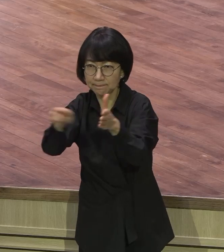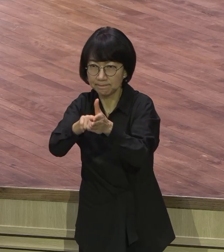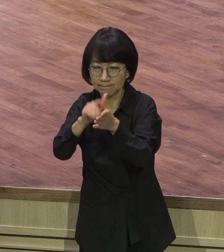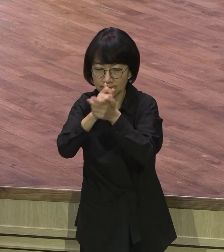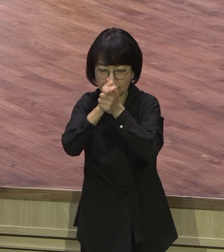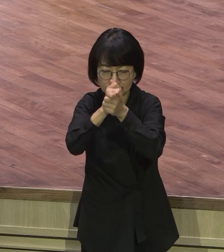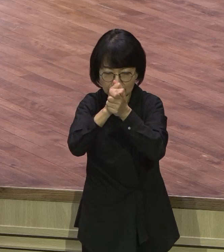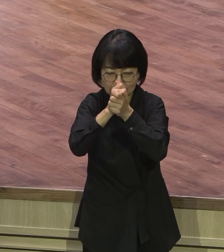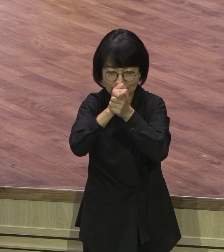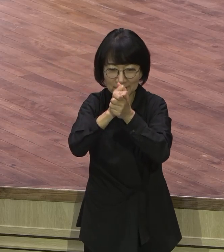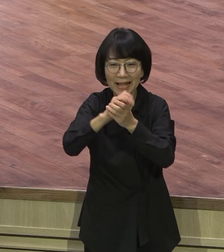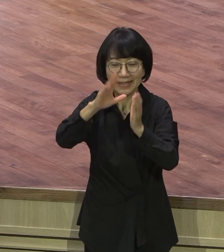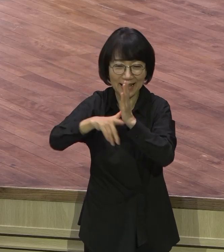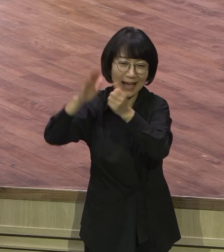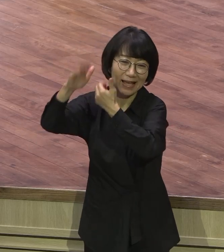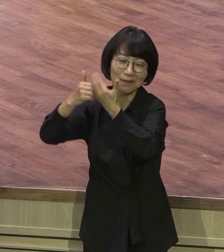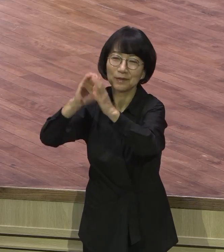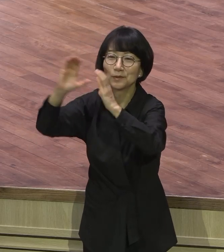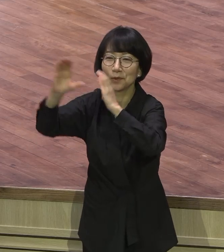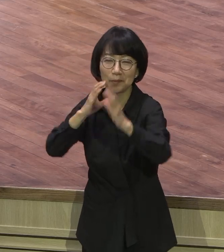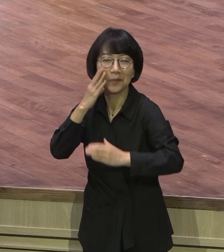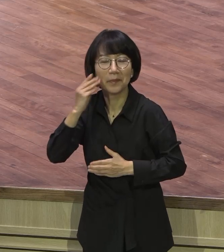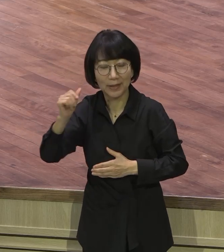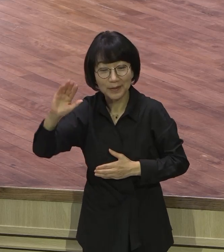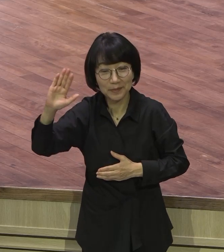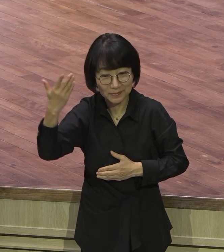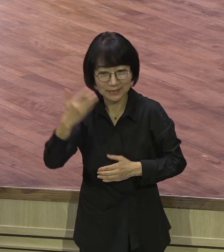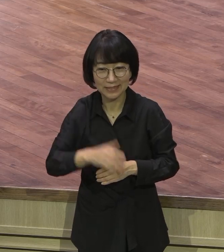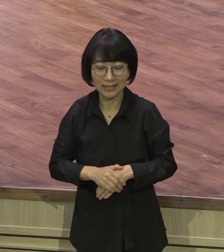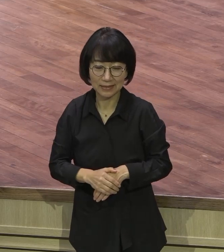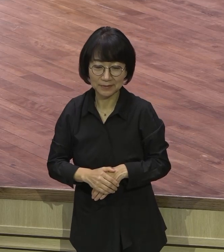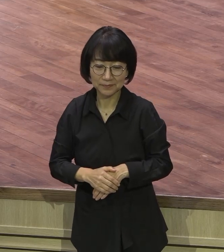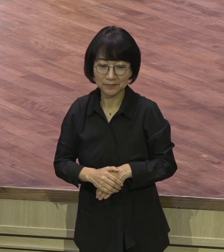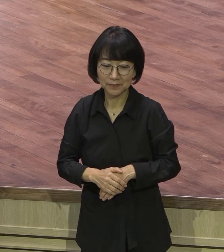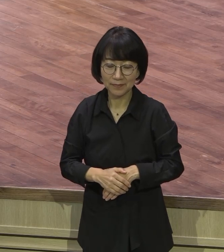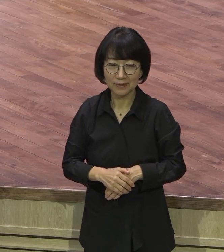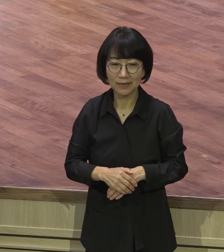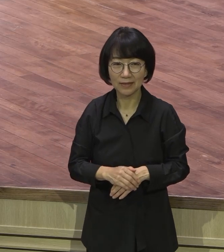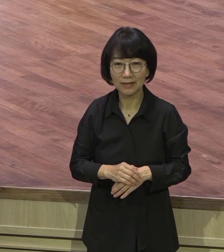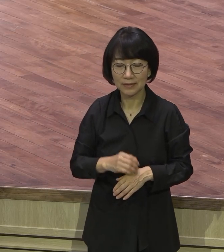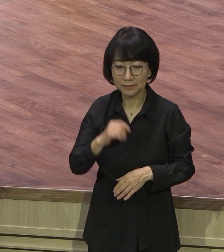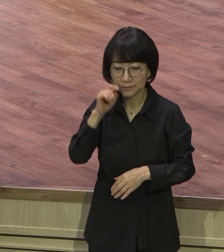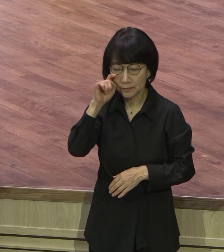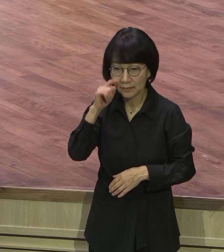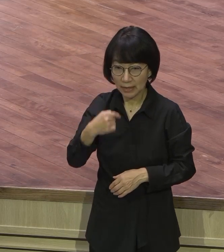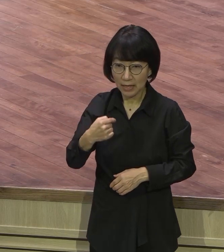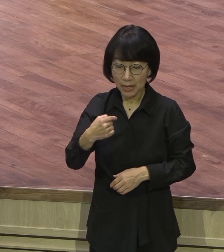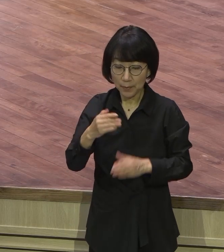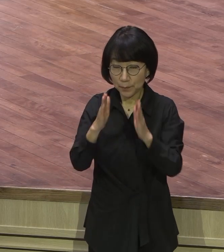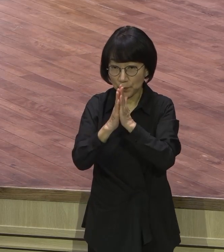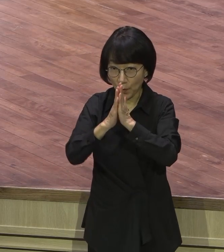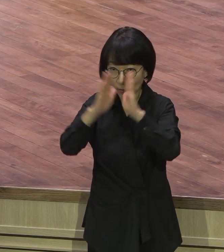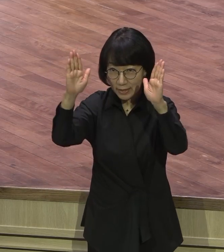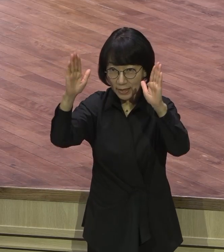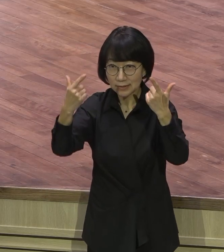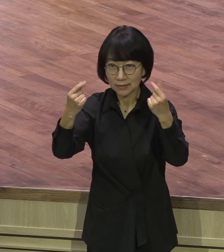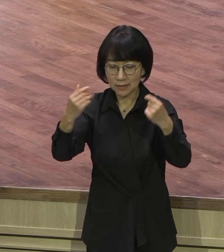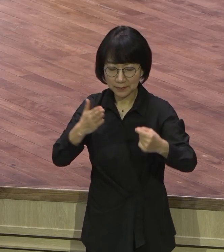특별히 모세처럼 나중심이 아니라 나의 한계를 뛰어넘어서 다른 영혼 다른